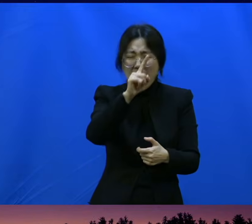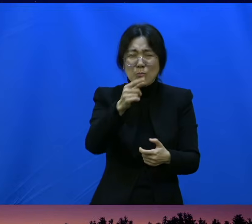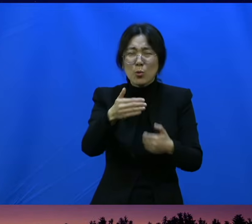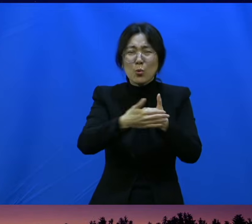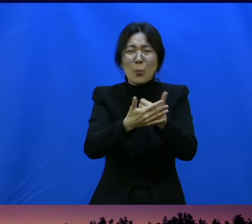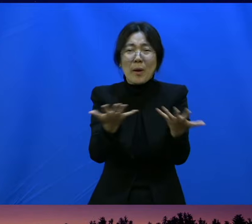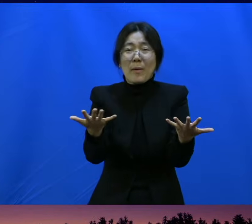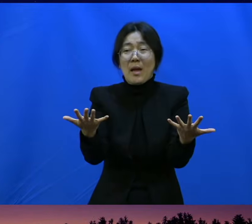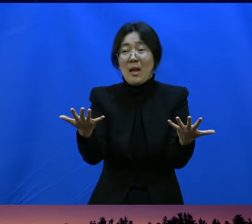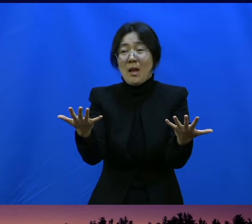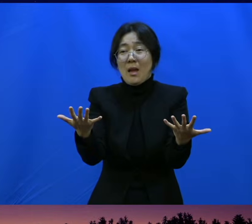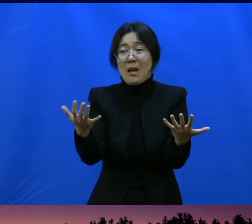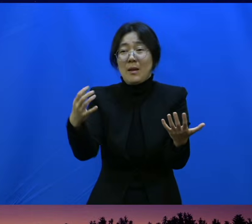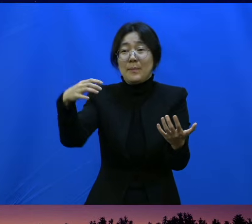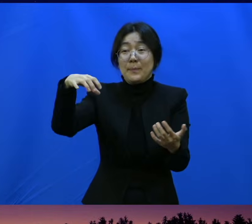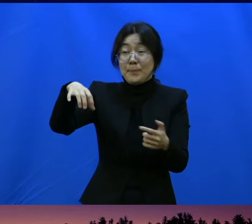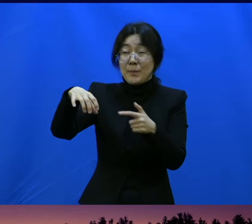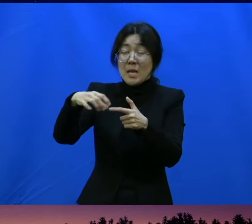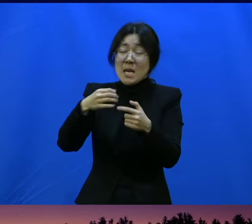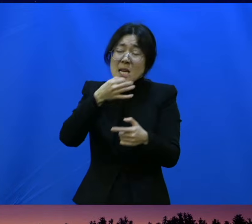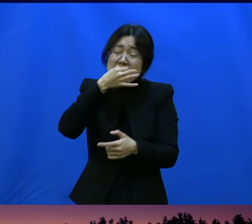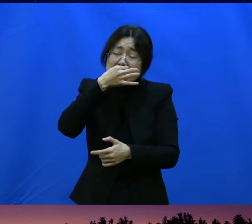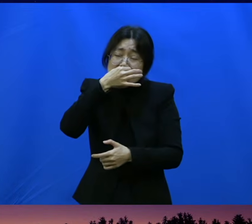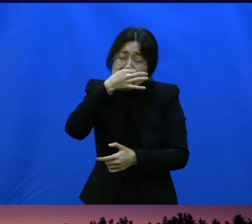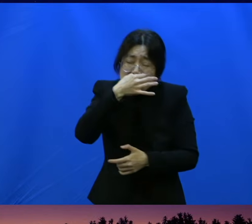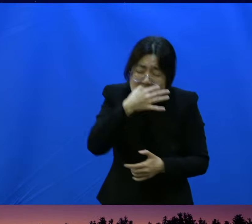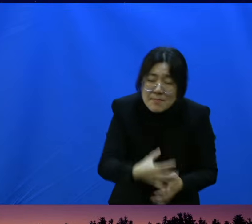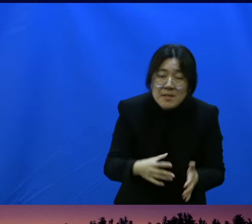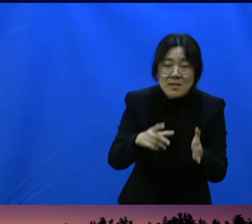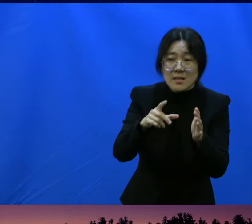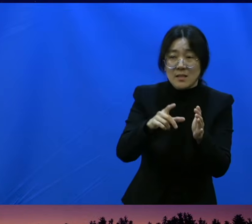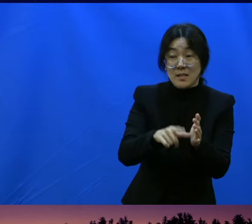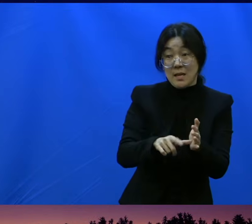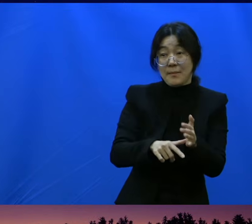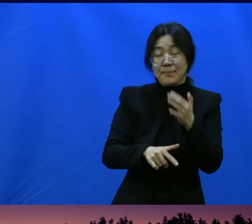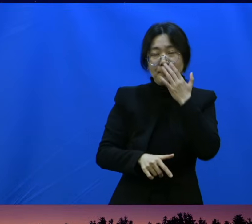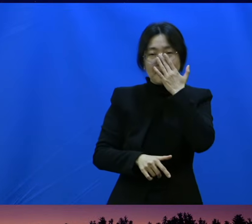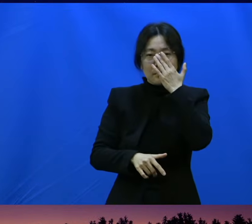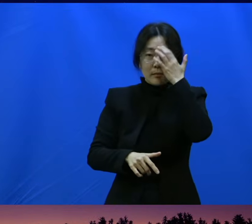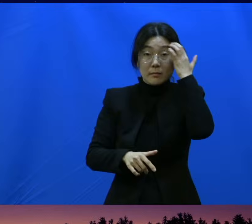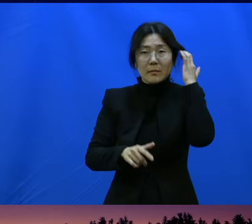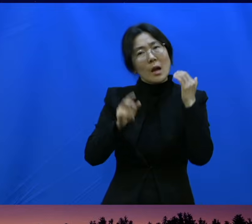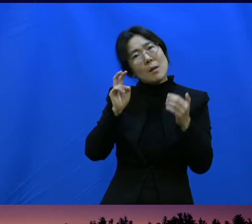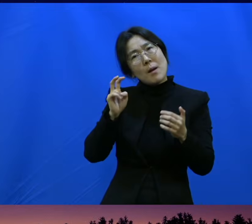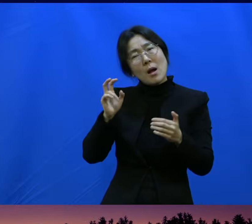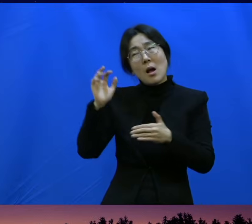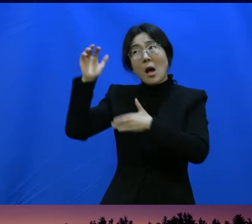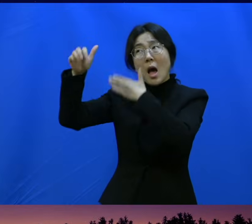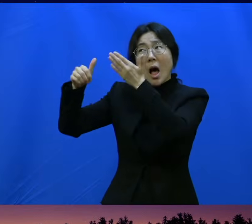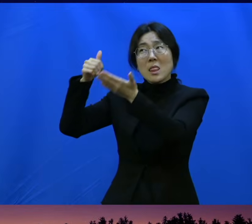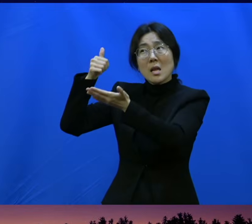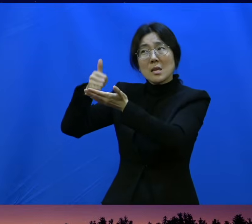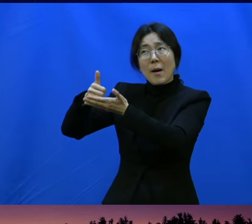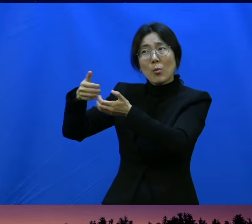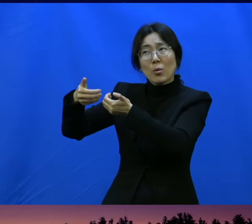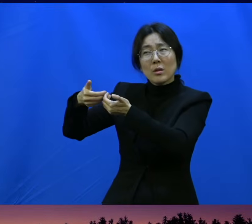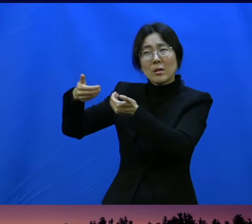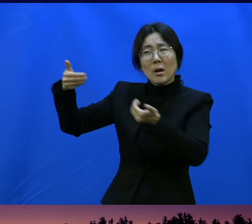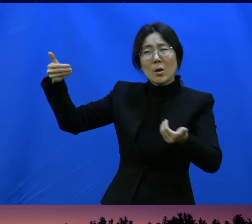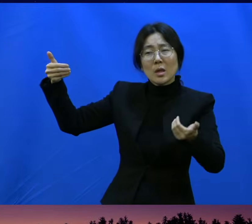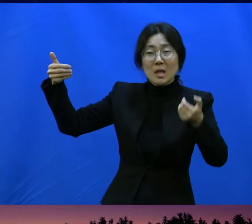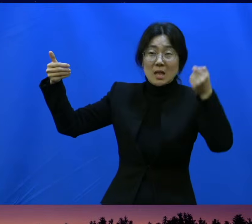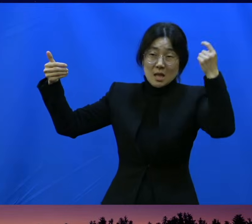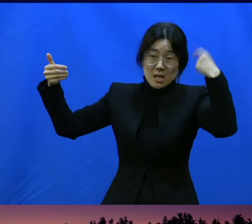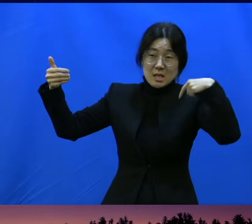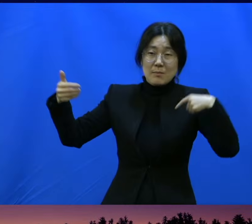다윗도 아마 이때는 굉장히 힘든 시간을 보냈습니다. 하나님이 멀리 계신 것 같아 보이고, 낙심이 찾아오고, 분노도 일어나고, 모든